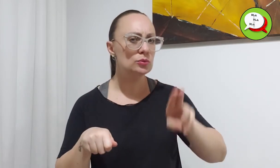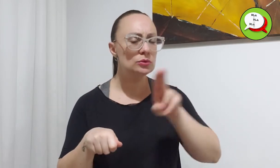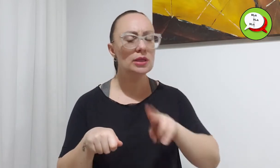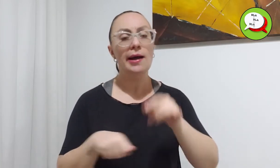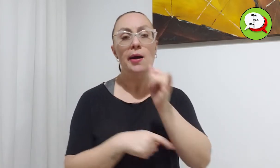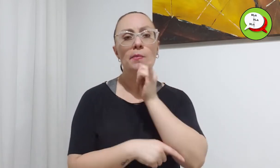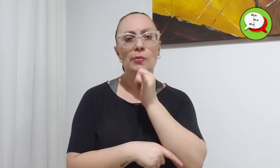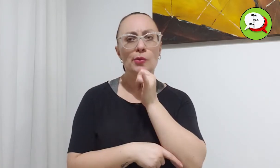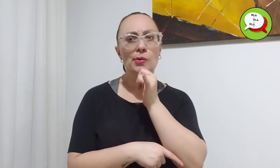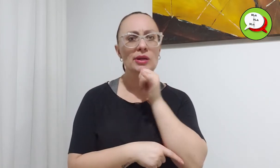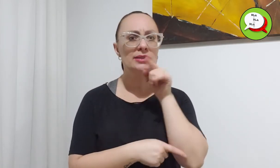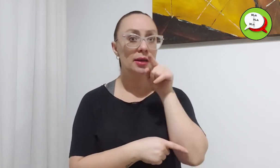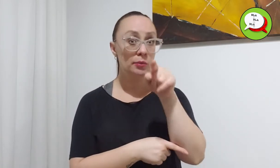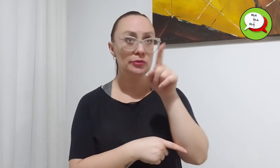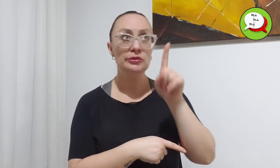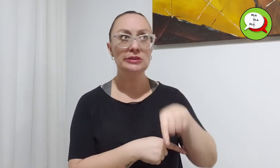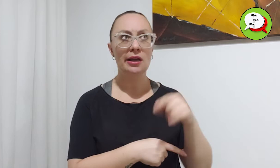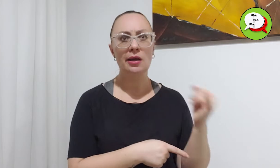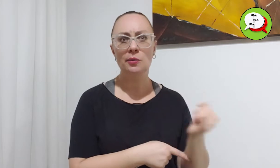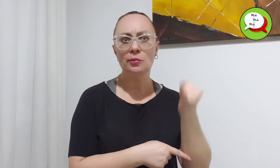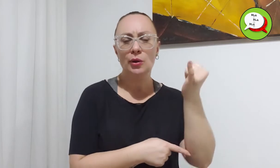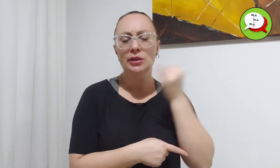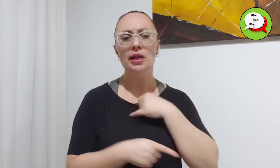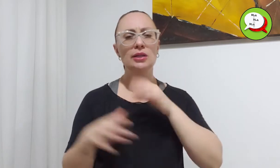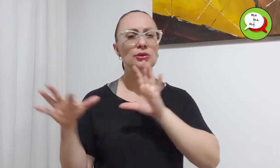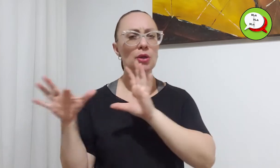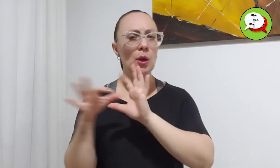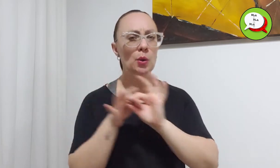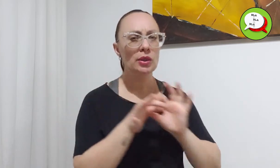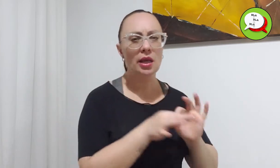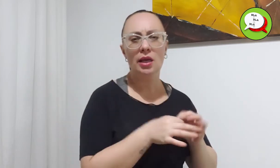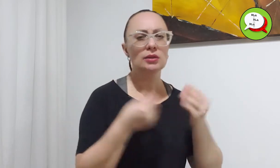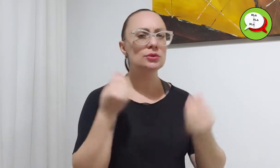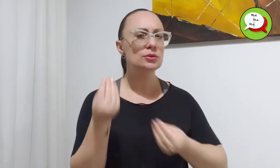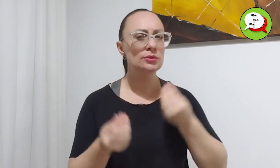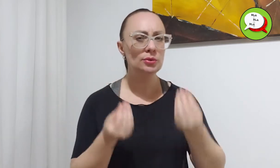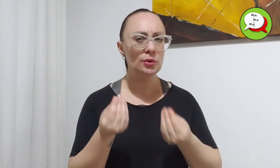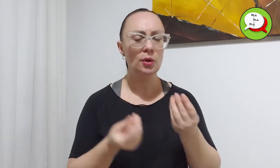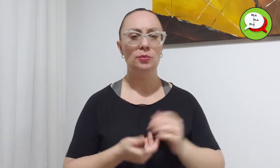de utilizar? Por exemplo, qual é a importância da contextualização?